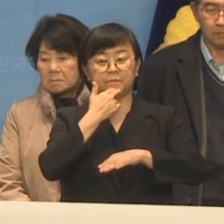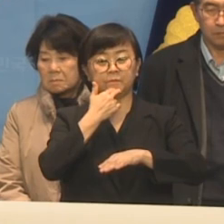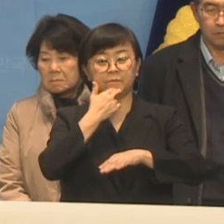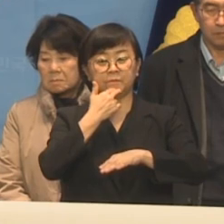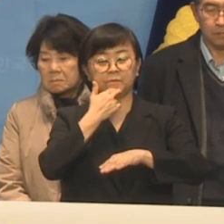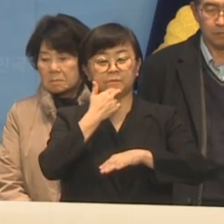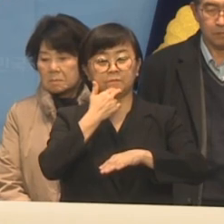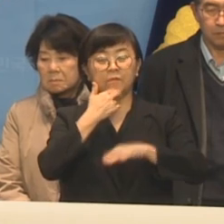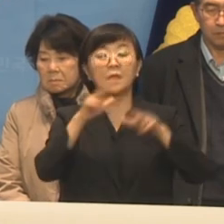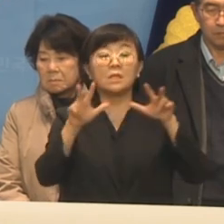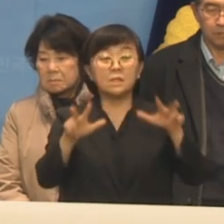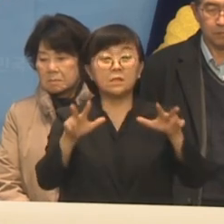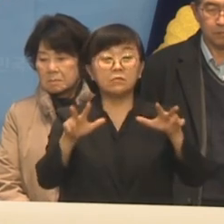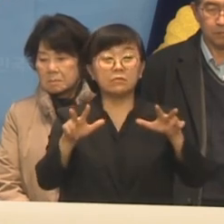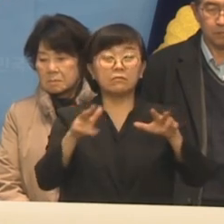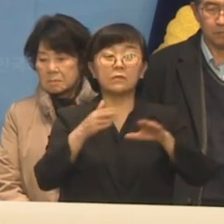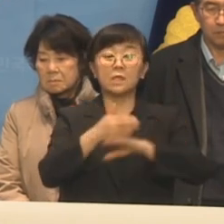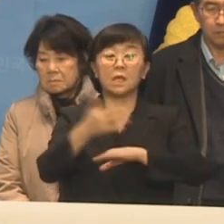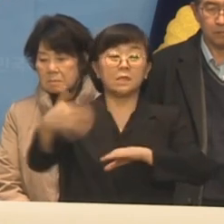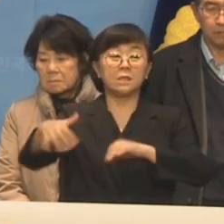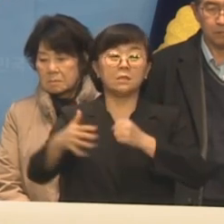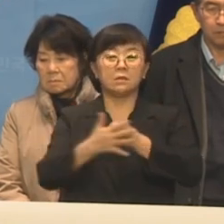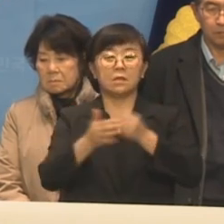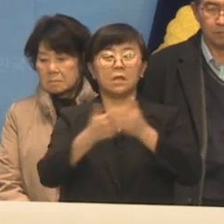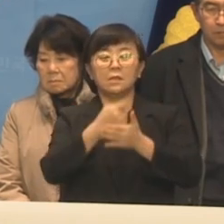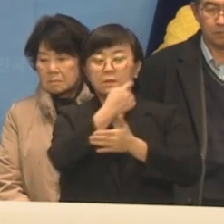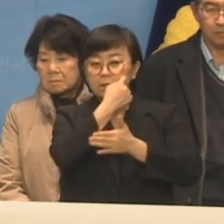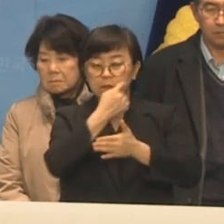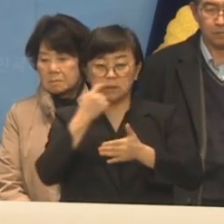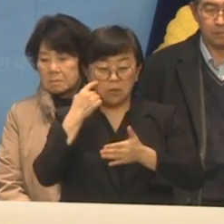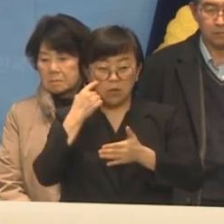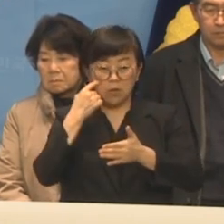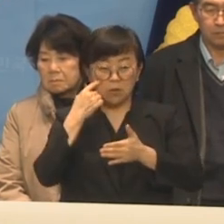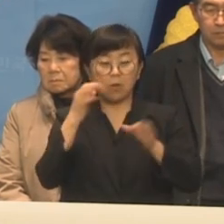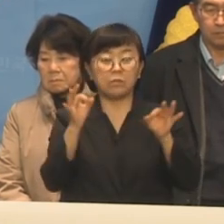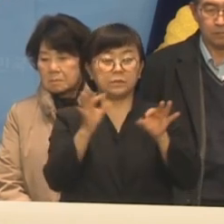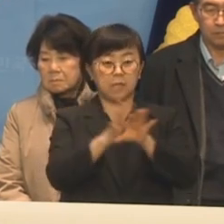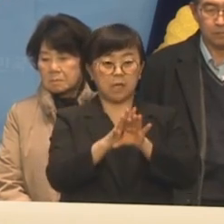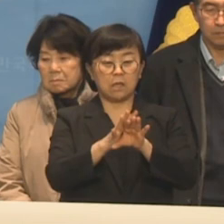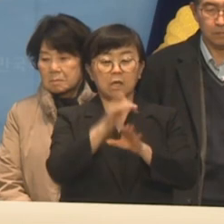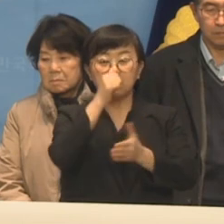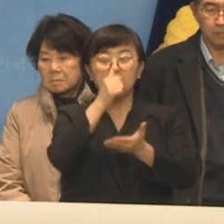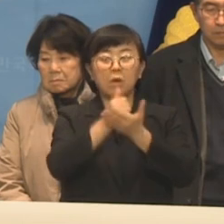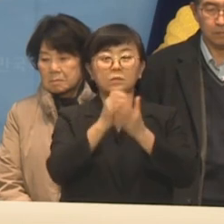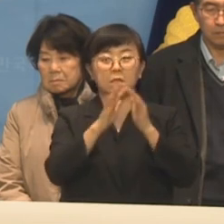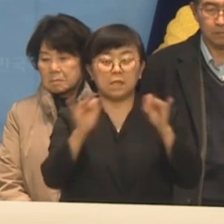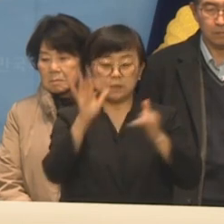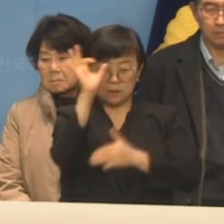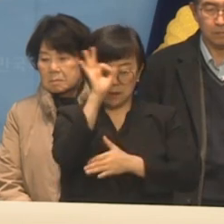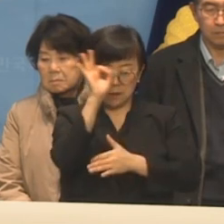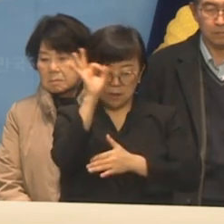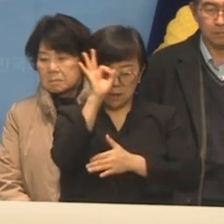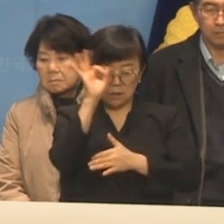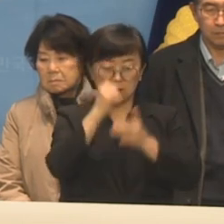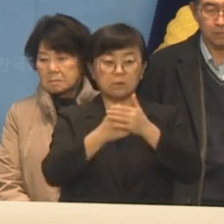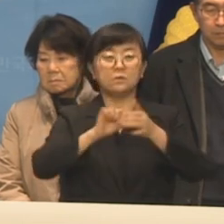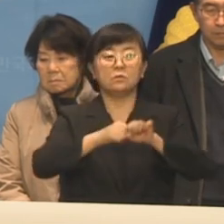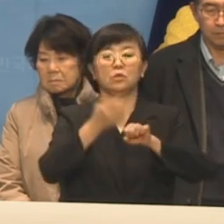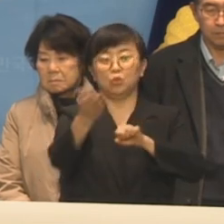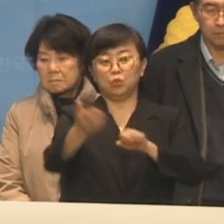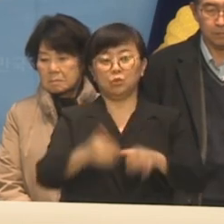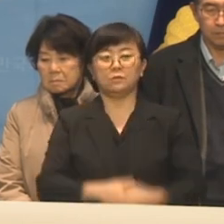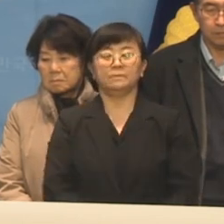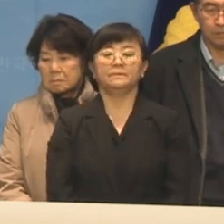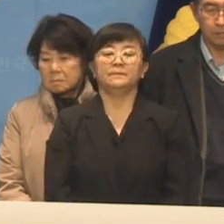공언이었습니까? 지금이라도 증거를 훼손한 범법자를 찾아내어 처벌하기